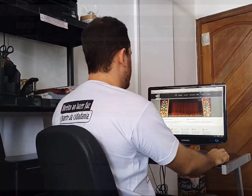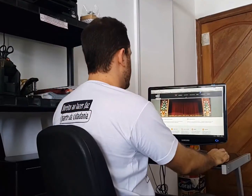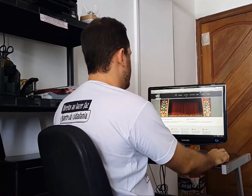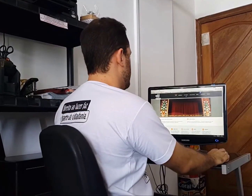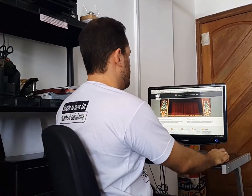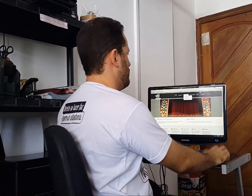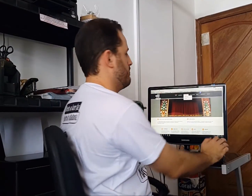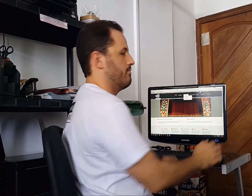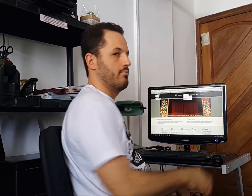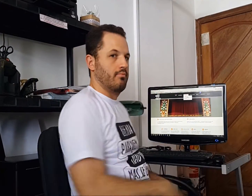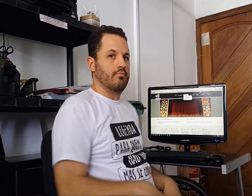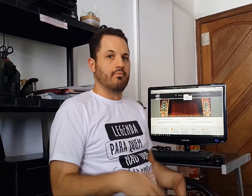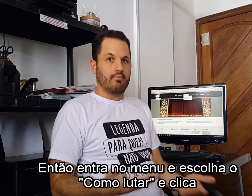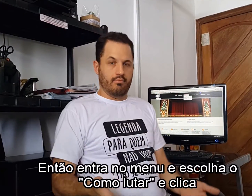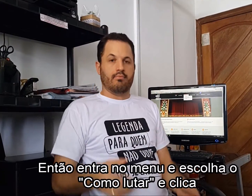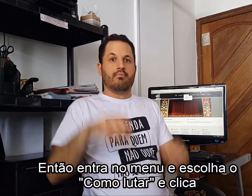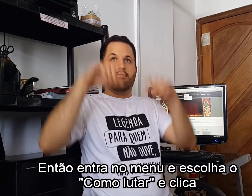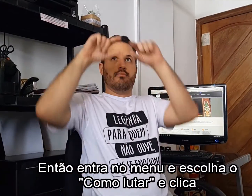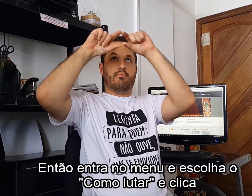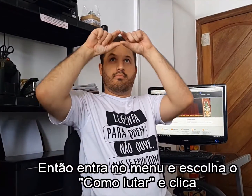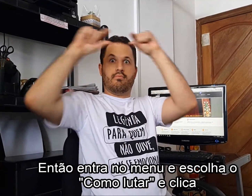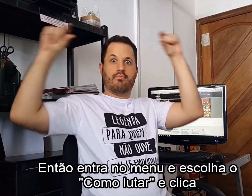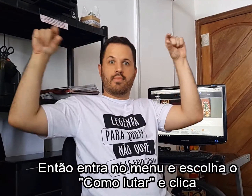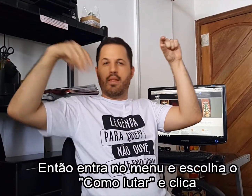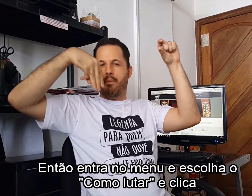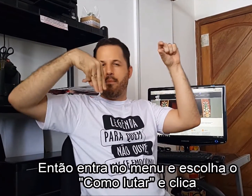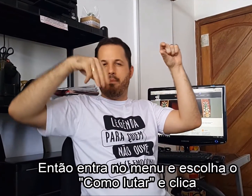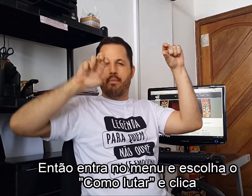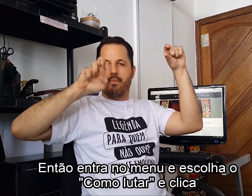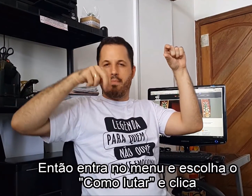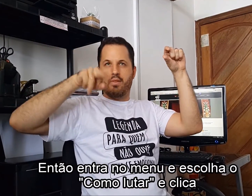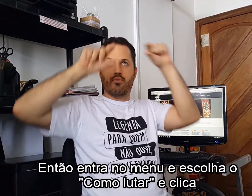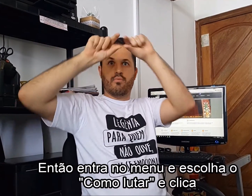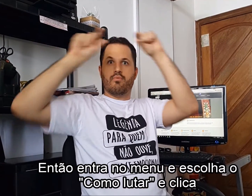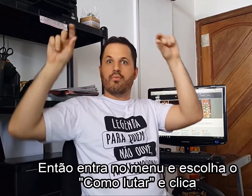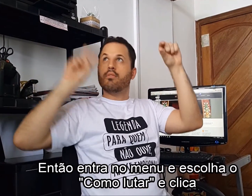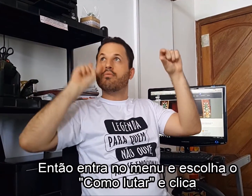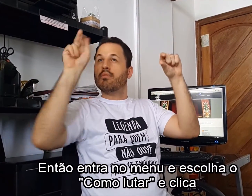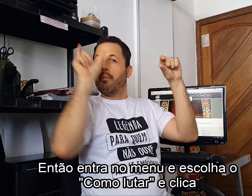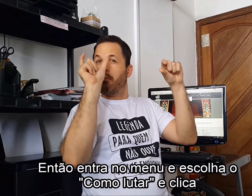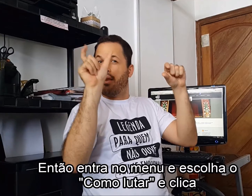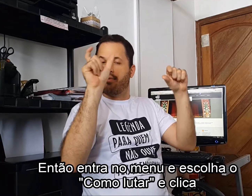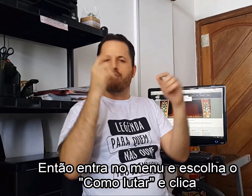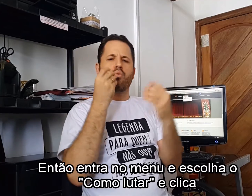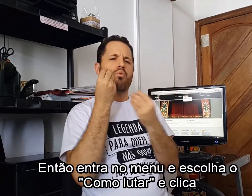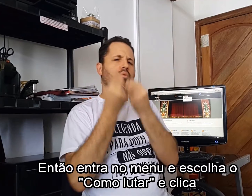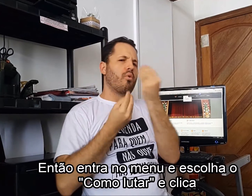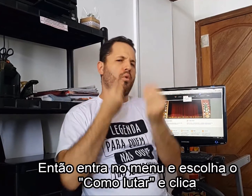computador então entra no menu e escolha o como lutar e